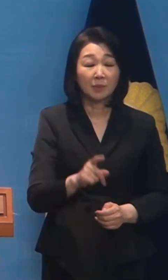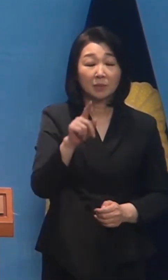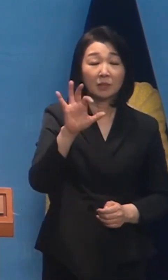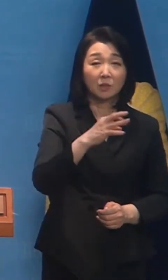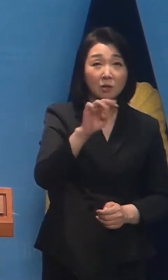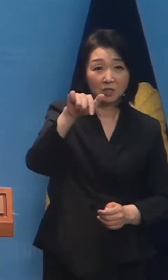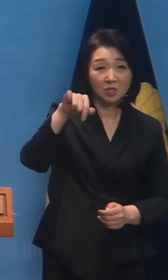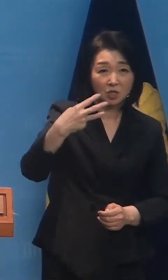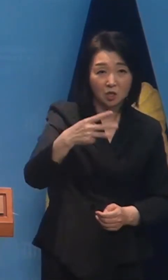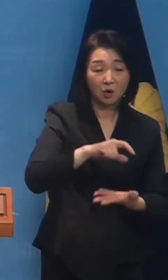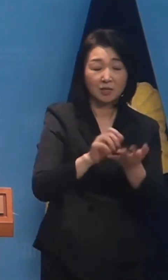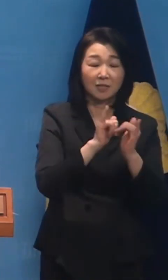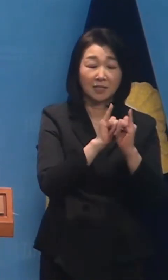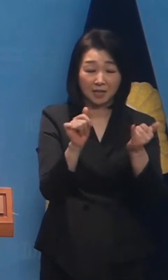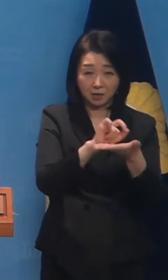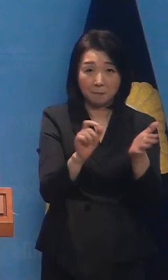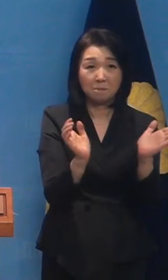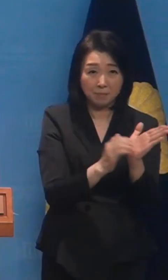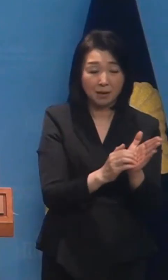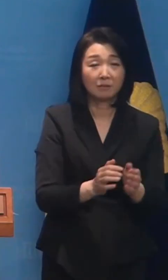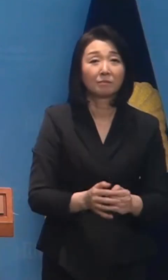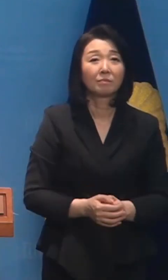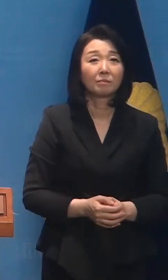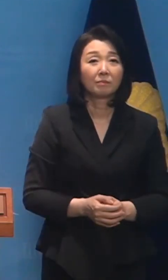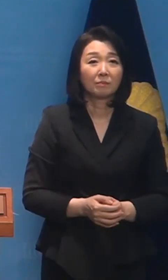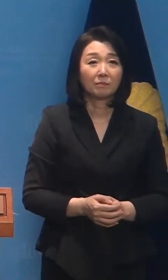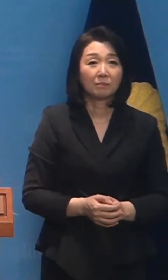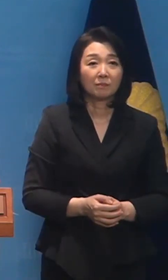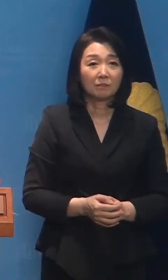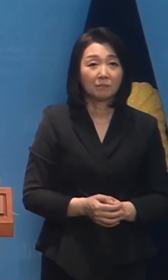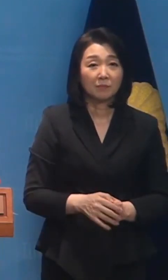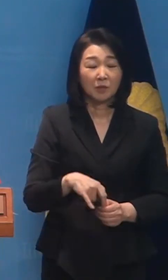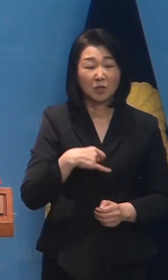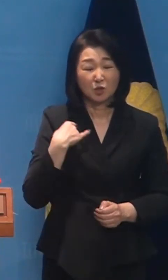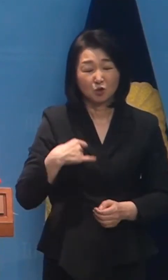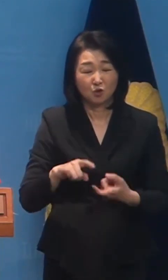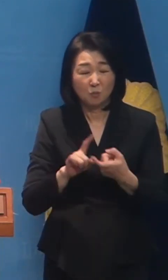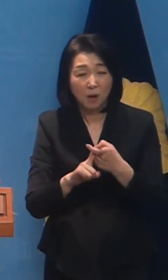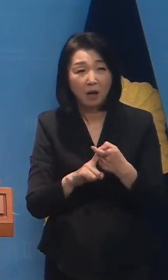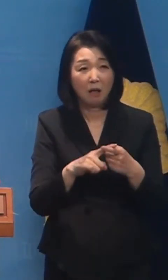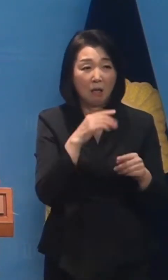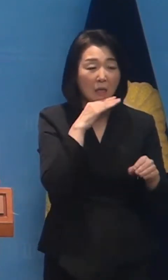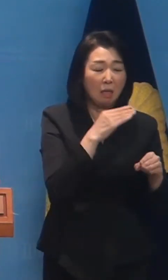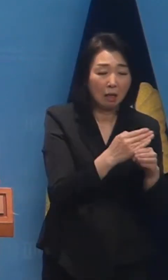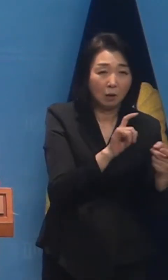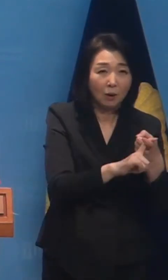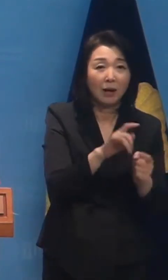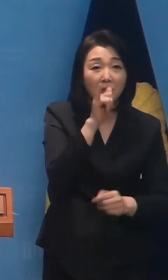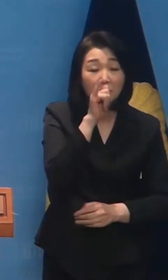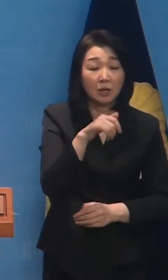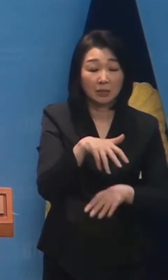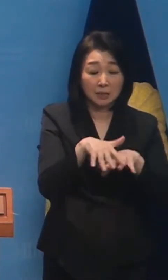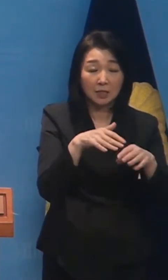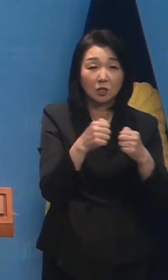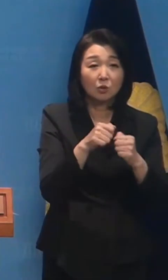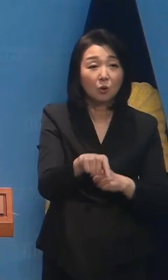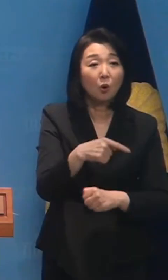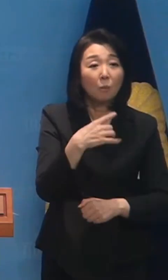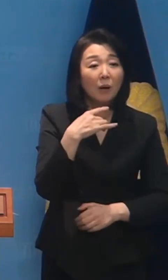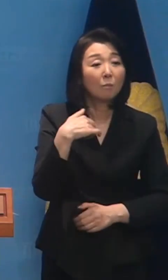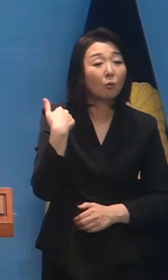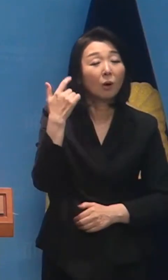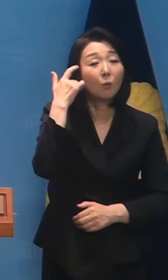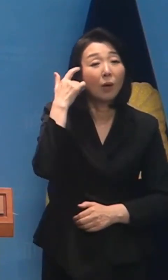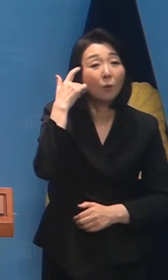정진철 기자가 자청을 했고 기자 수첩입니다. 친중 친북에 전쟁당한 대한민국 최대 전쟁 중 왜 너만 몰랐나라는